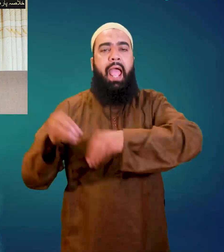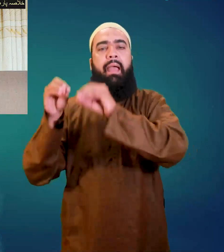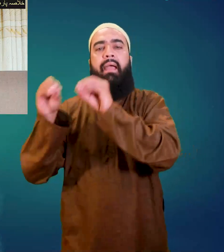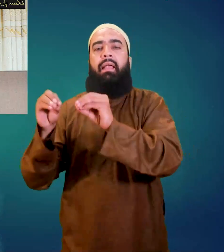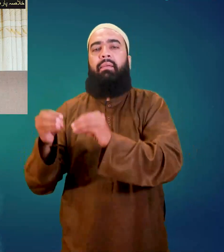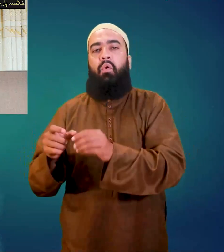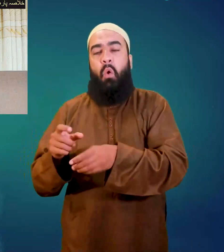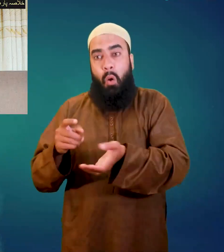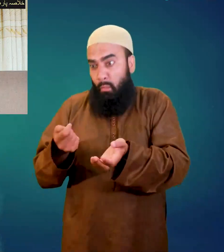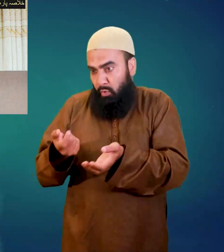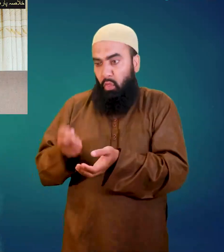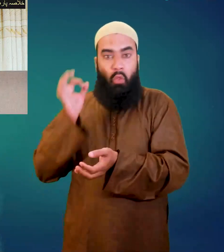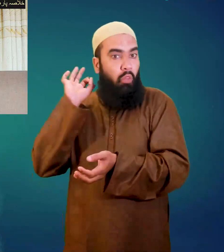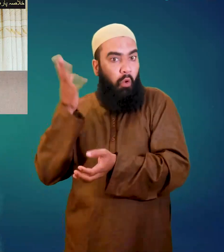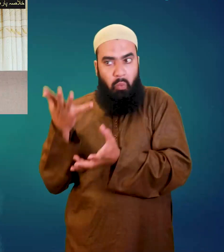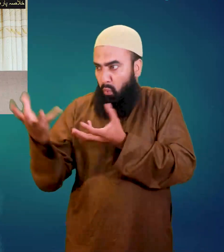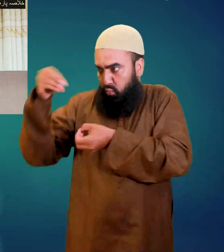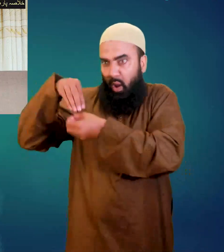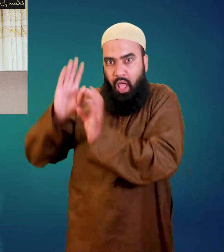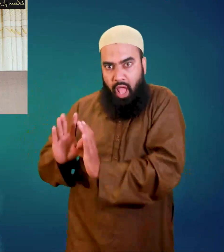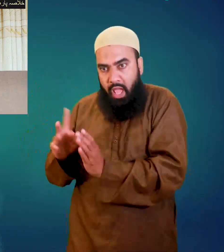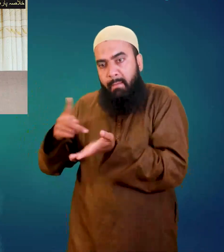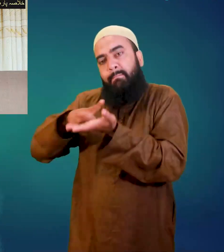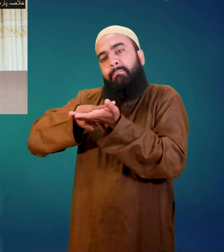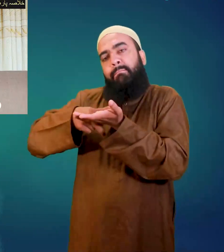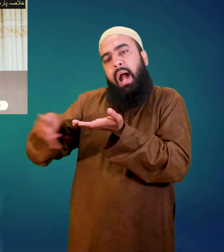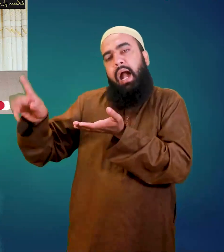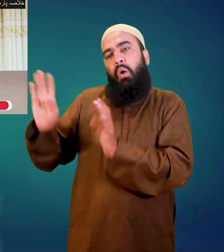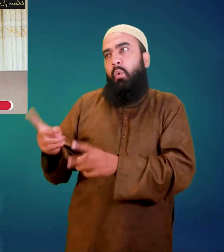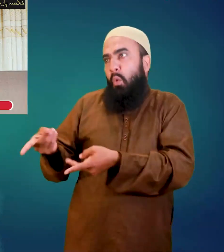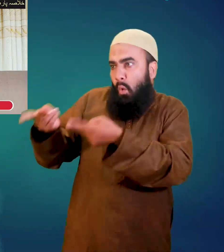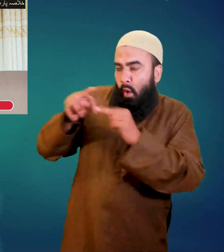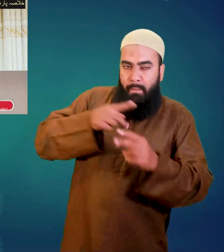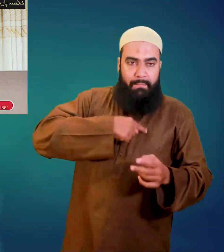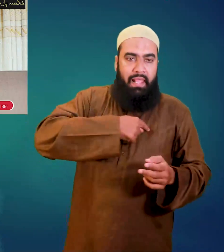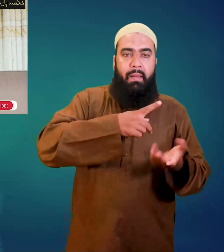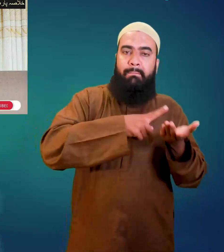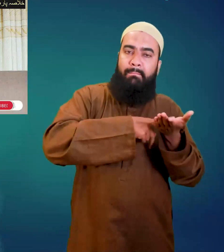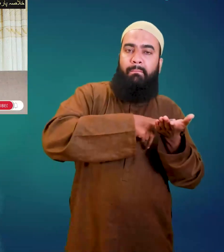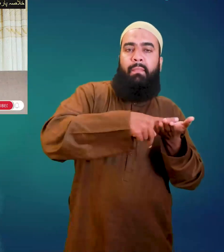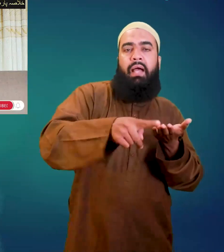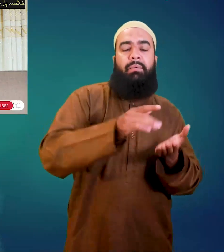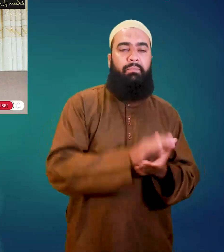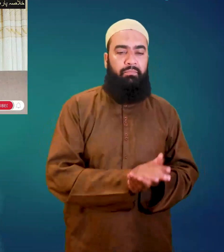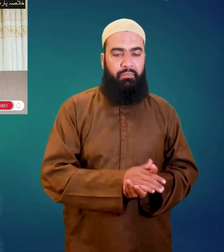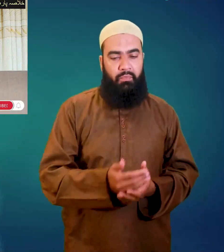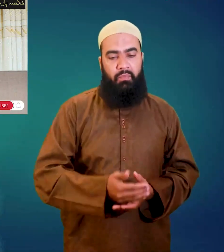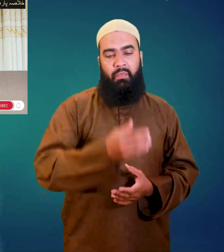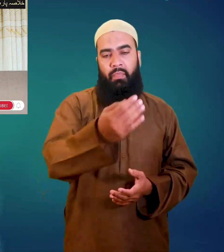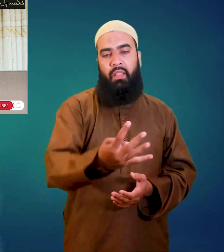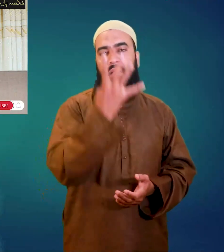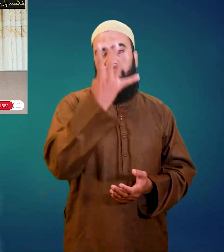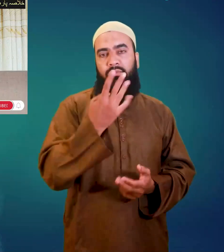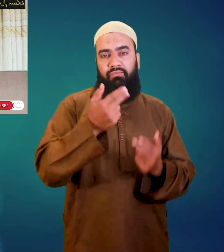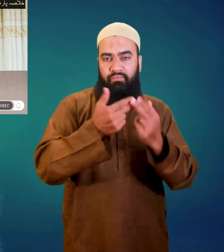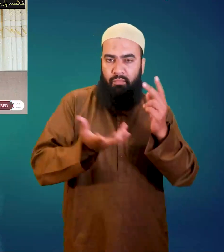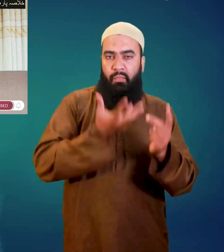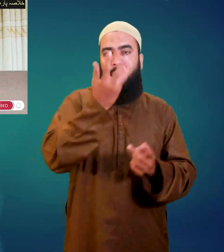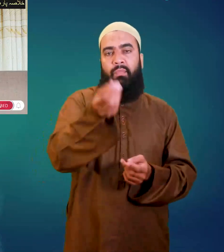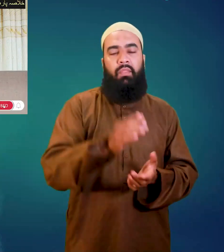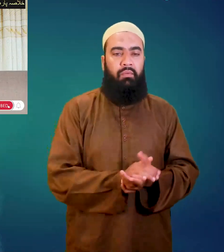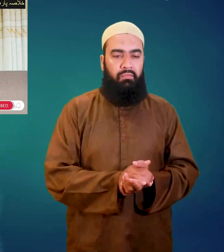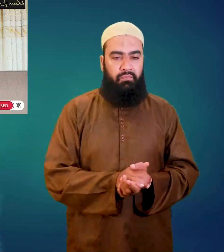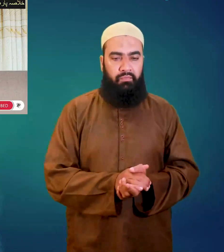لیتے ہیں اور اپنے قلب کو بھی پاک کر لیتے ہیں۔ نمبر 4، والذین هم لفروجہم